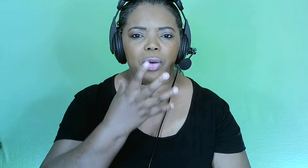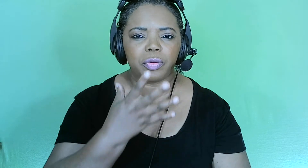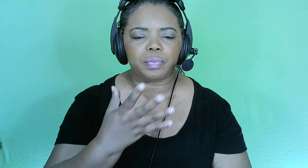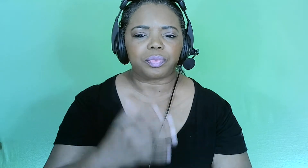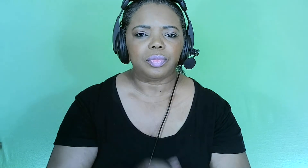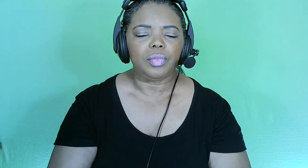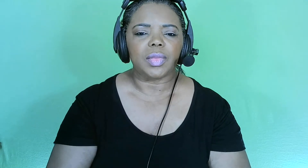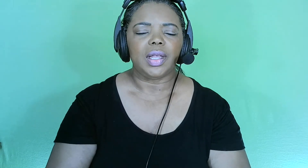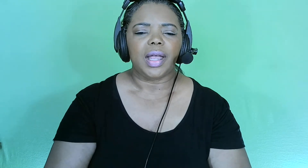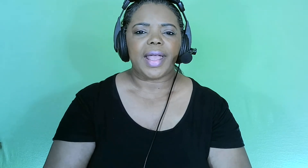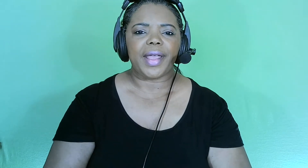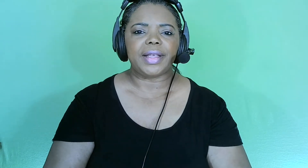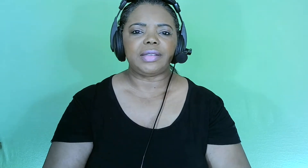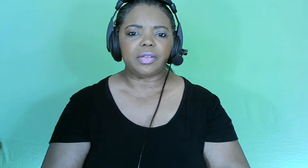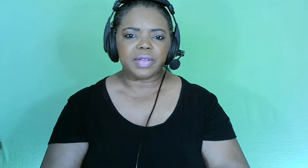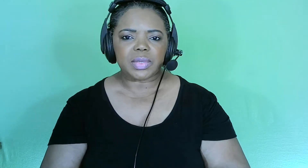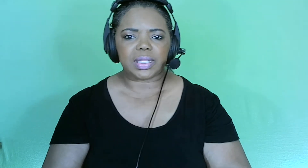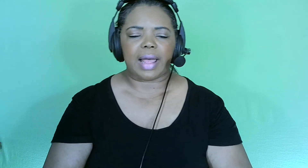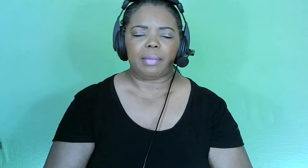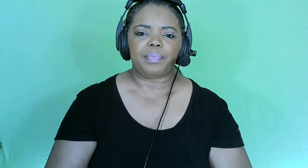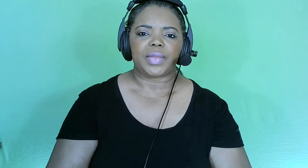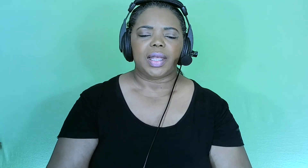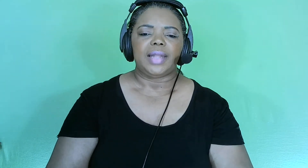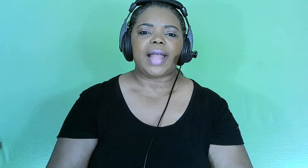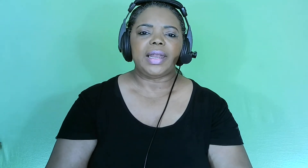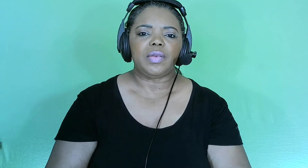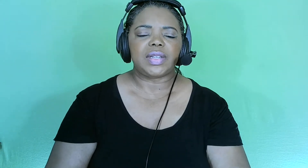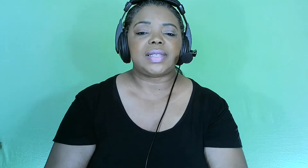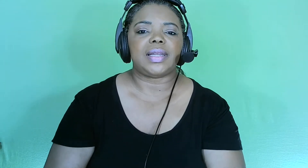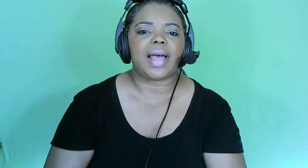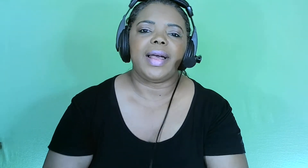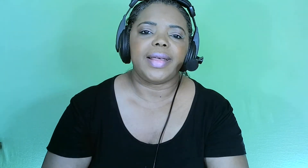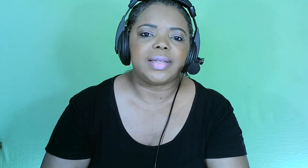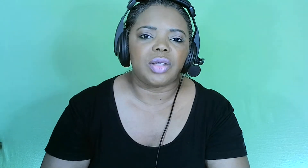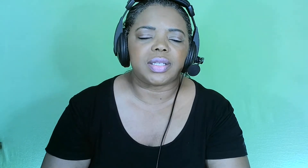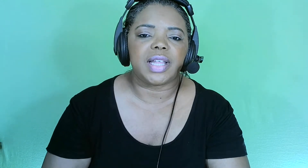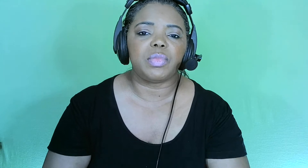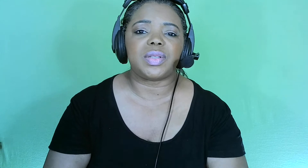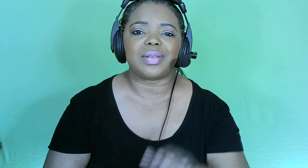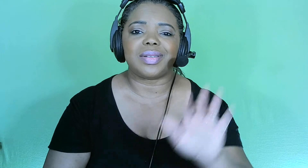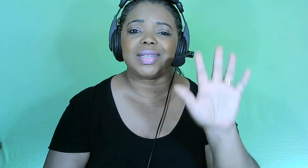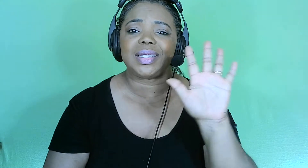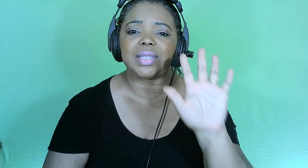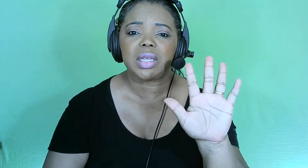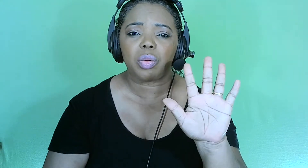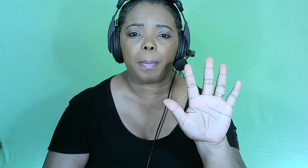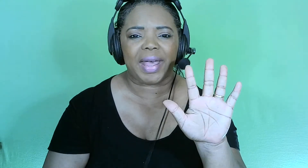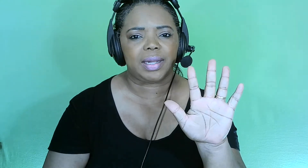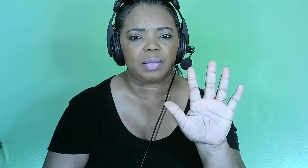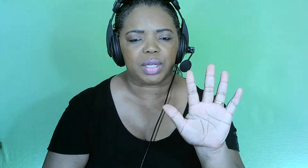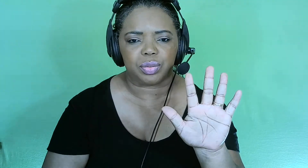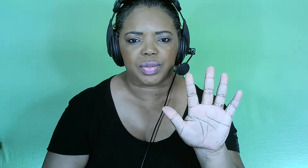bom? Então vamos lá. Na língua de sinais, nós temos 5